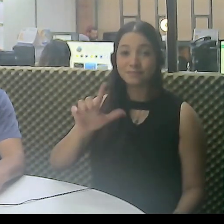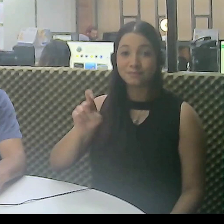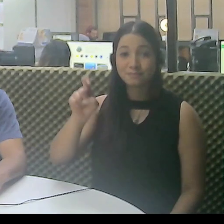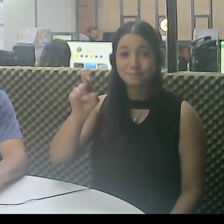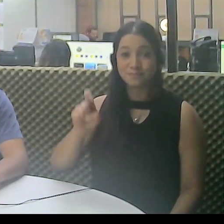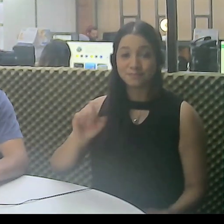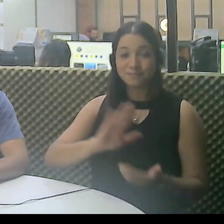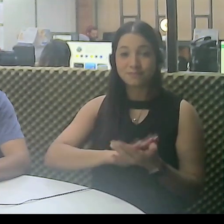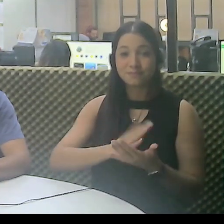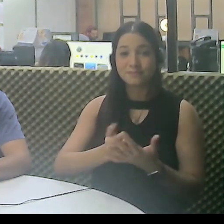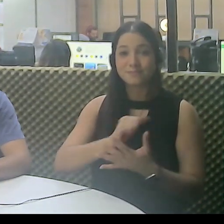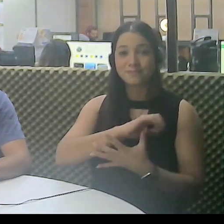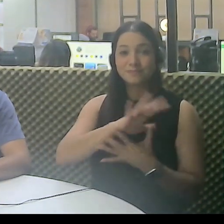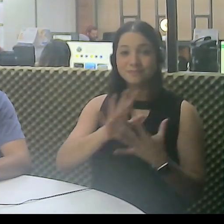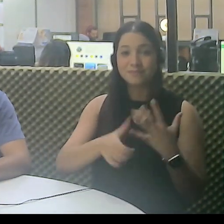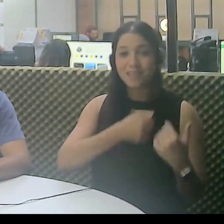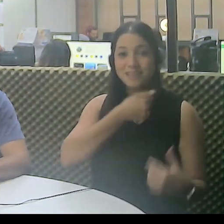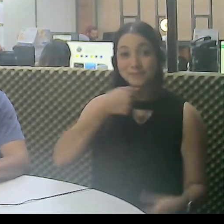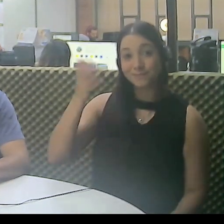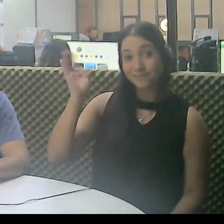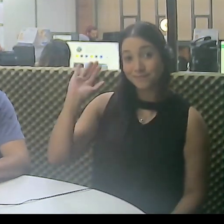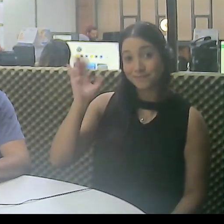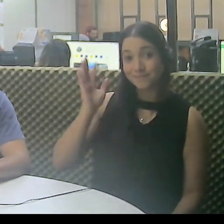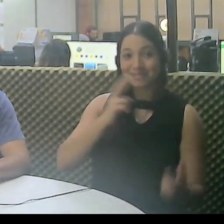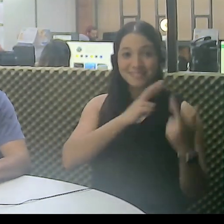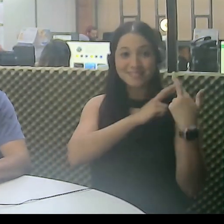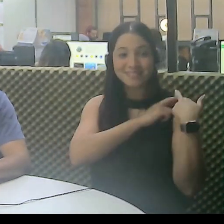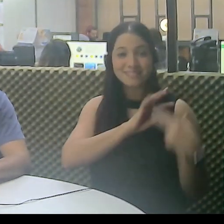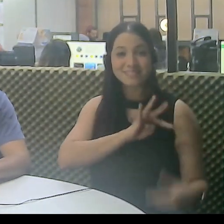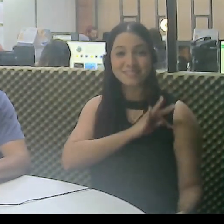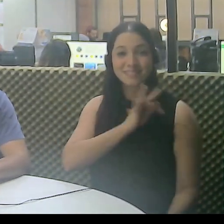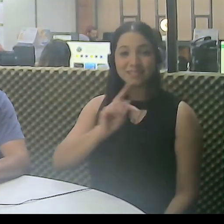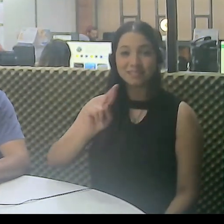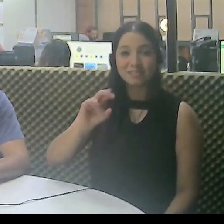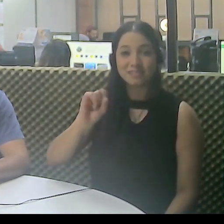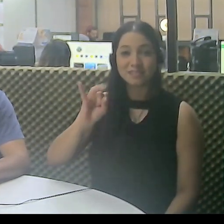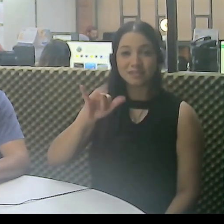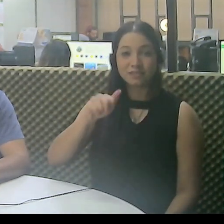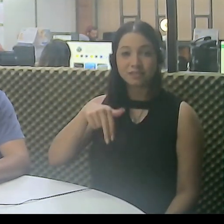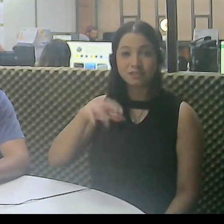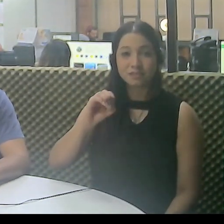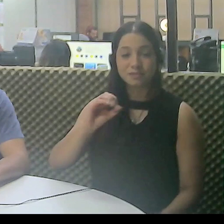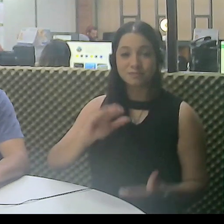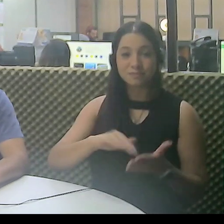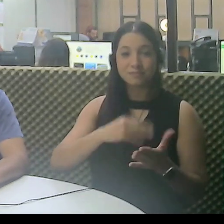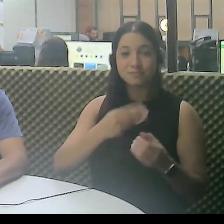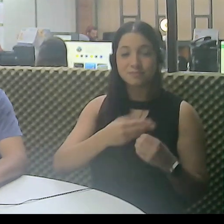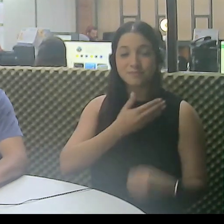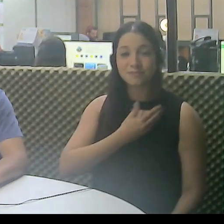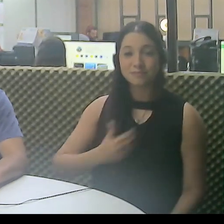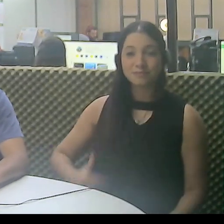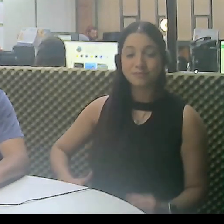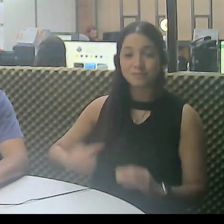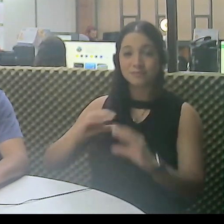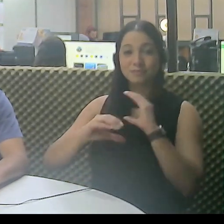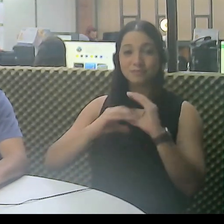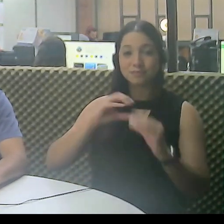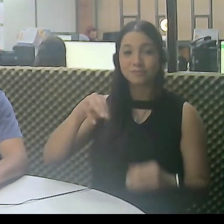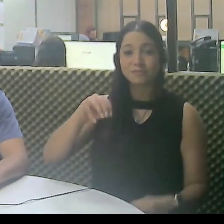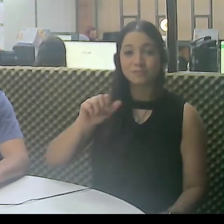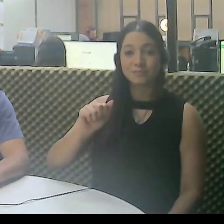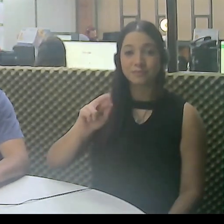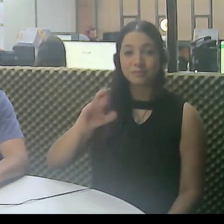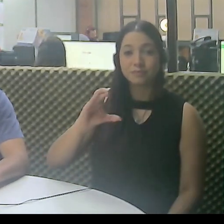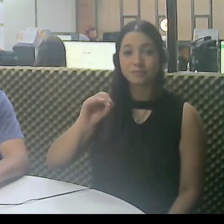Rocha. Tradução em Libras, Amanda Valentim. Responsável técnico, Cristiano Silva. Secretário Municipal de Governo e